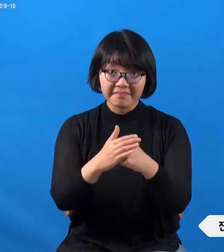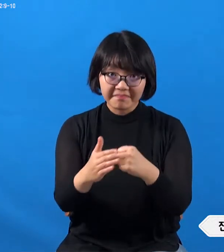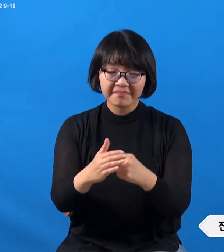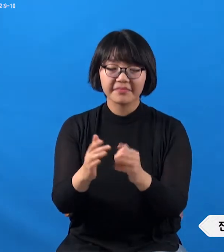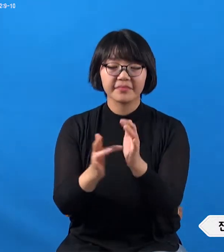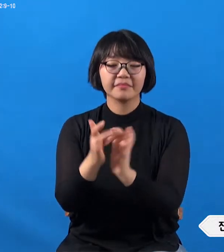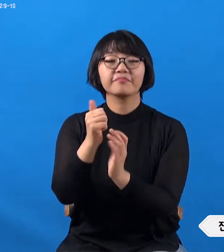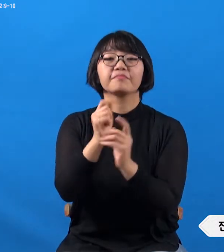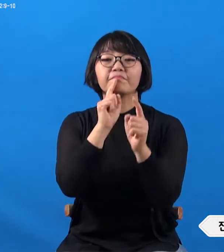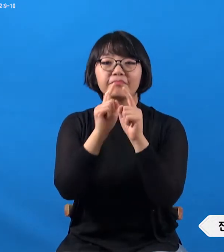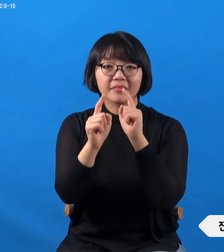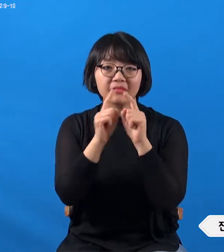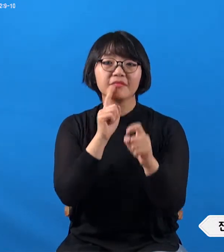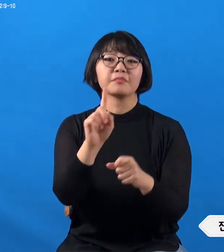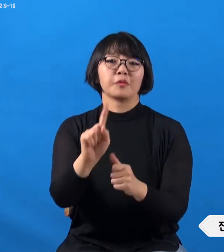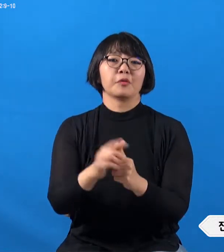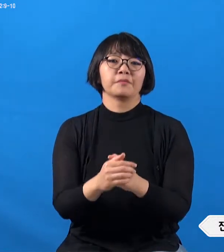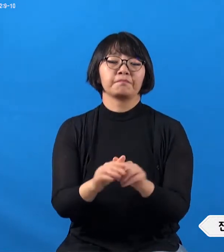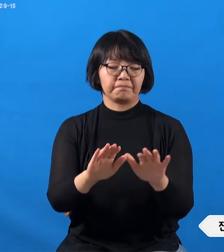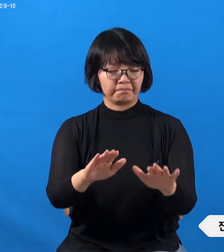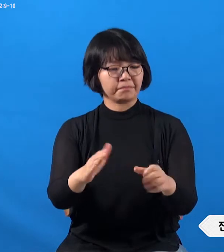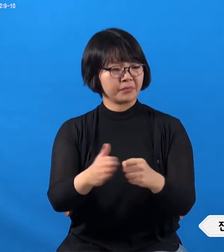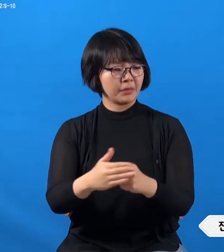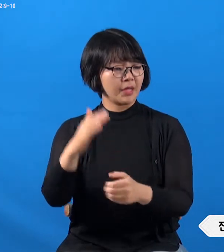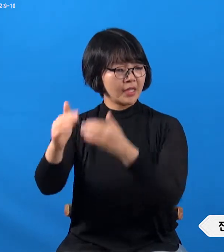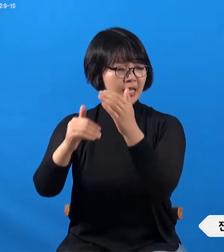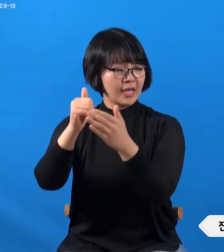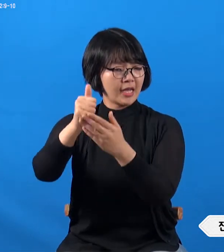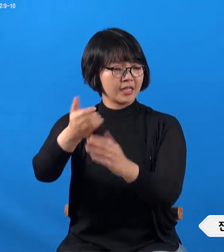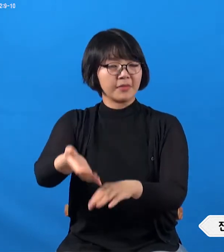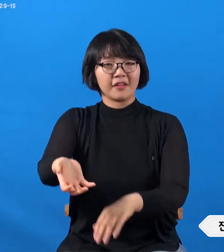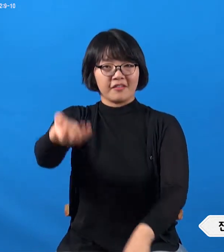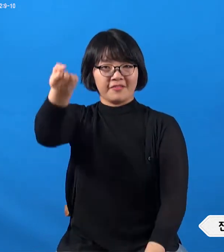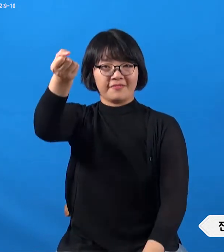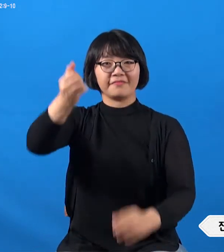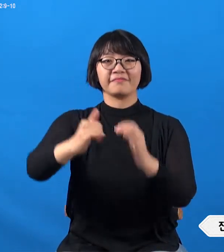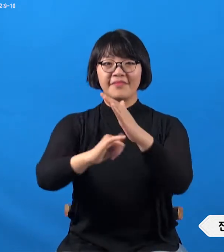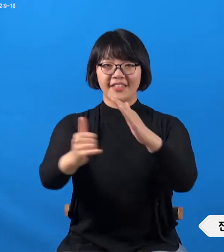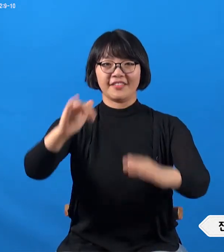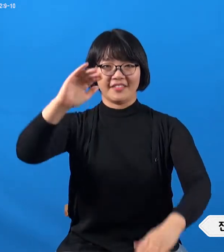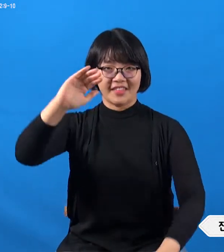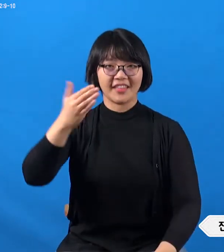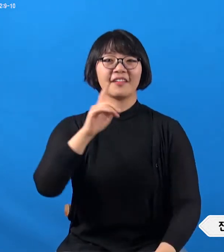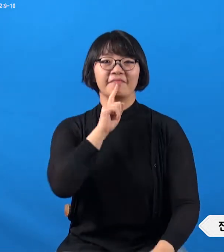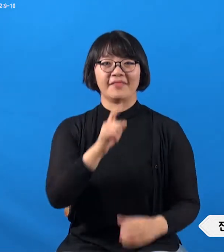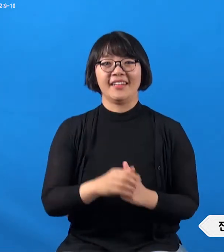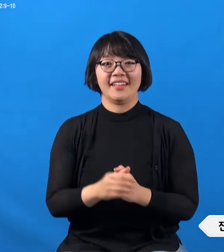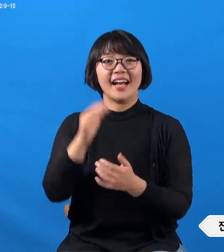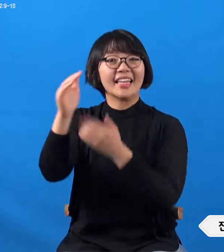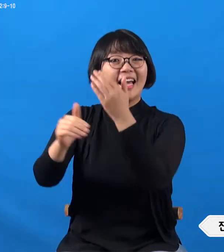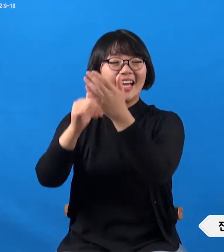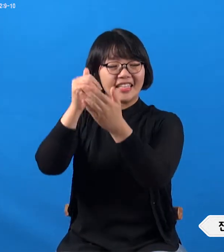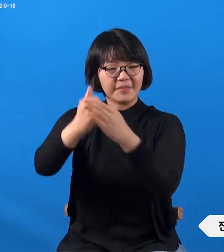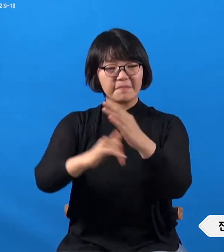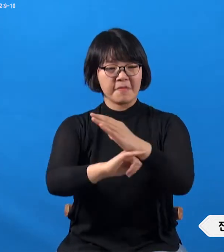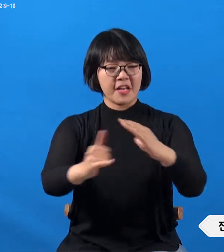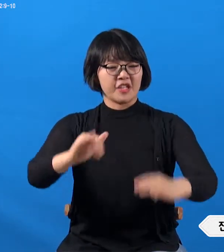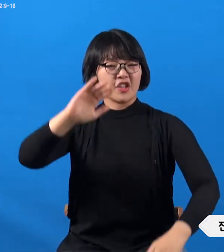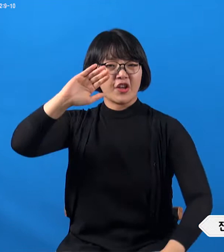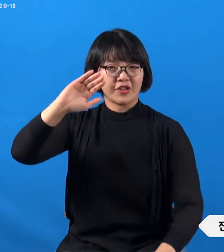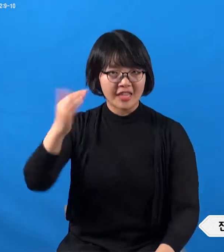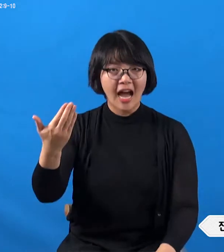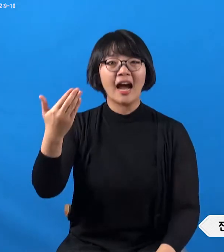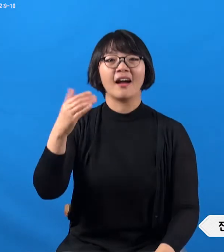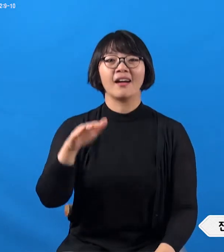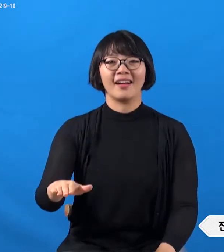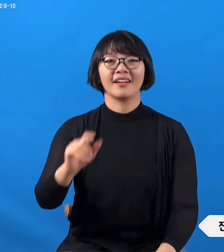그래서 주님은 이렇게 말씀합니다. 바로 그의 소유가 된 백성이요, 하나님의 백성이